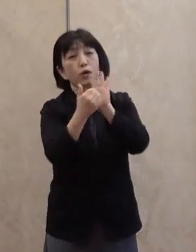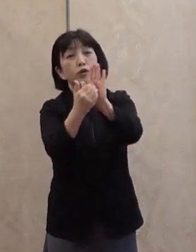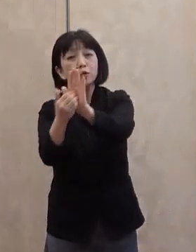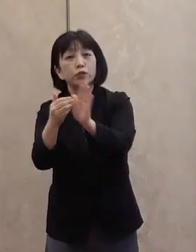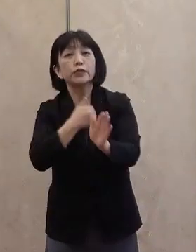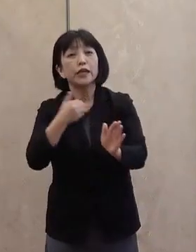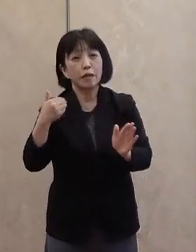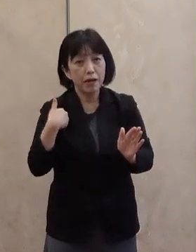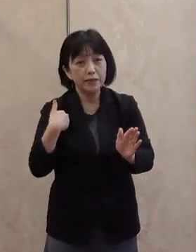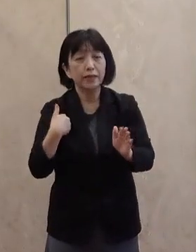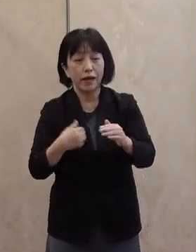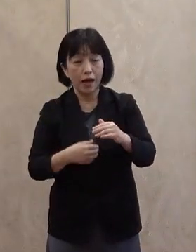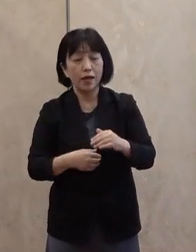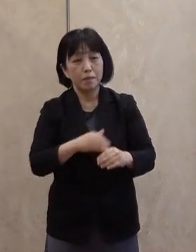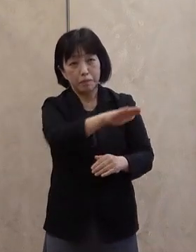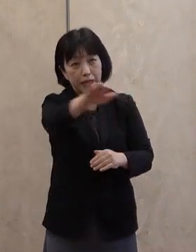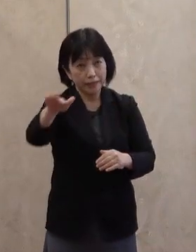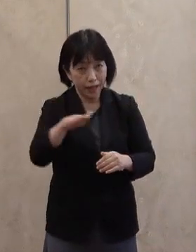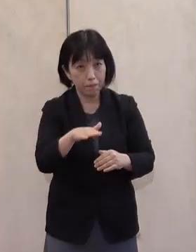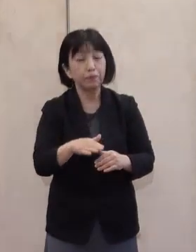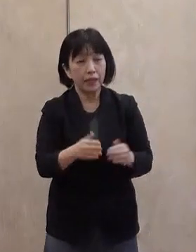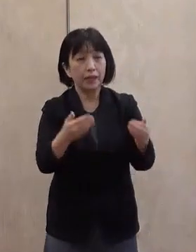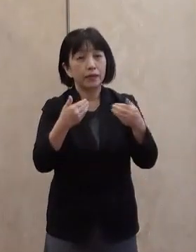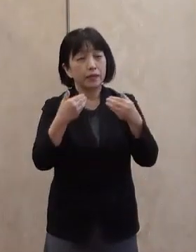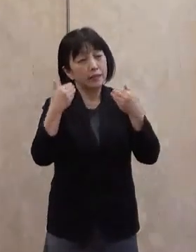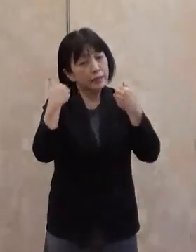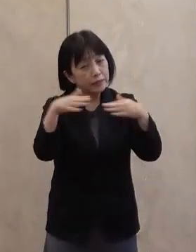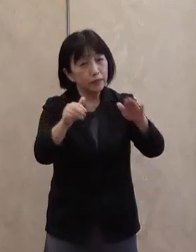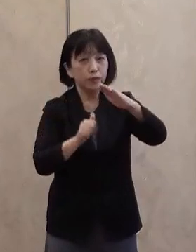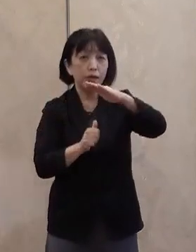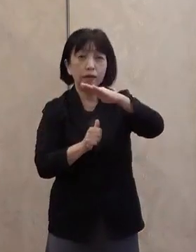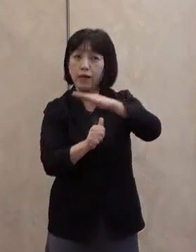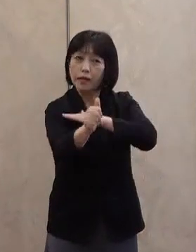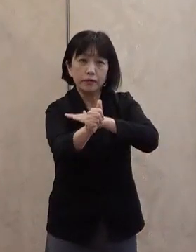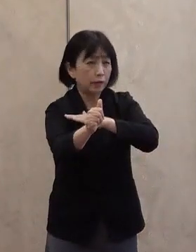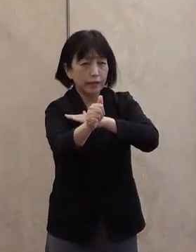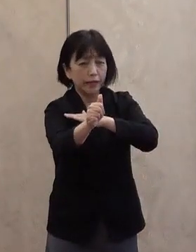民の皆様の不要不急の外出の自粛をお願いをいたします。